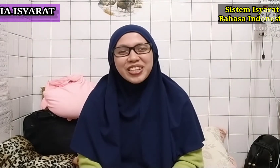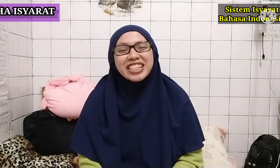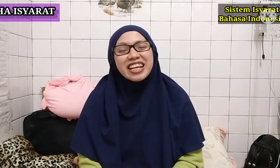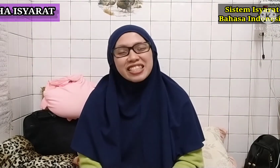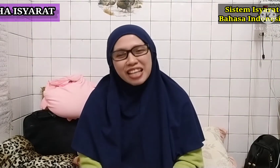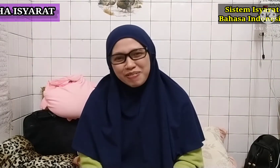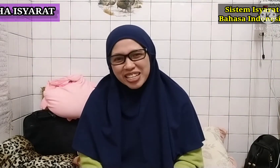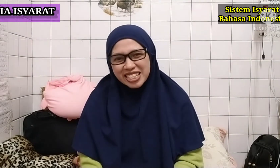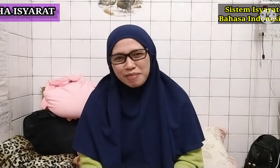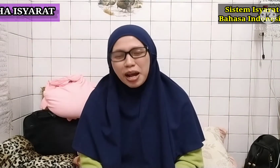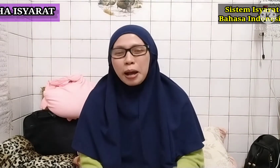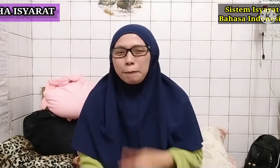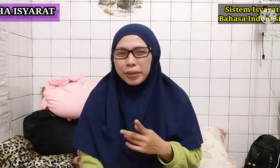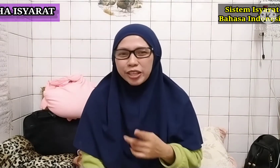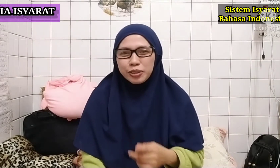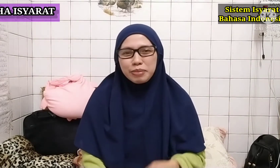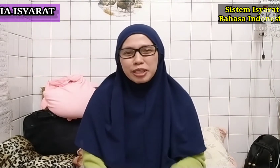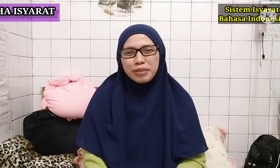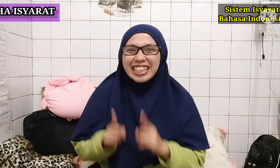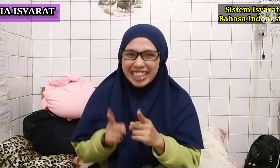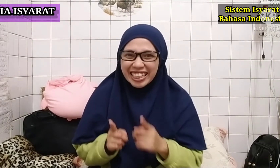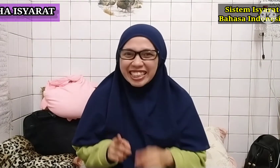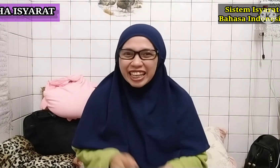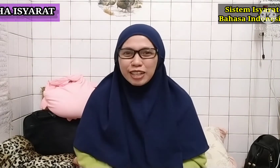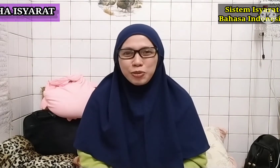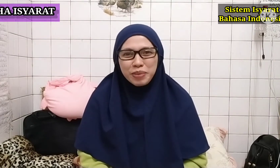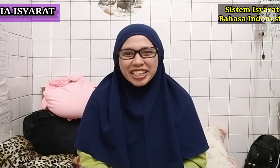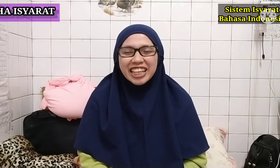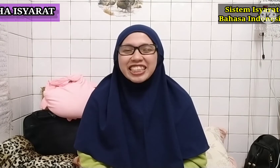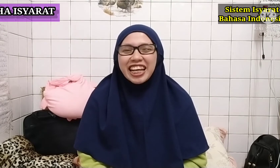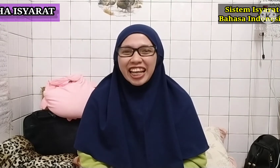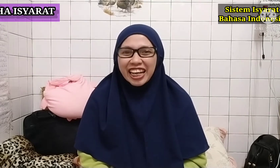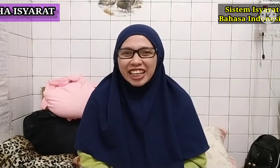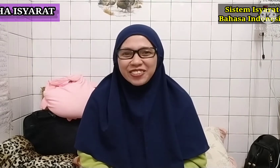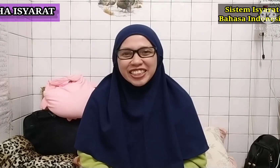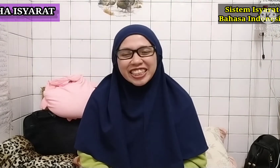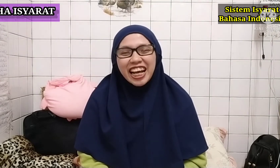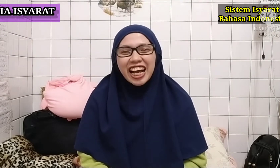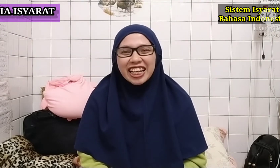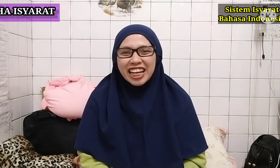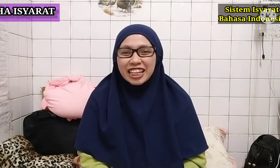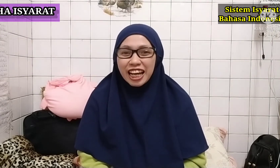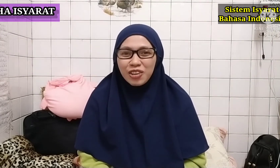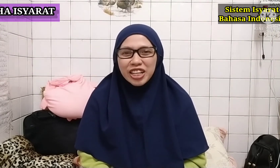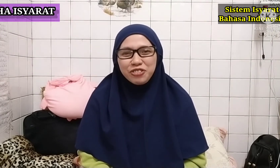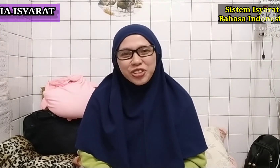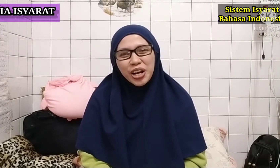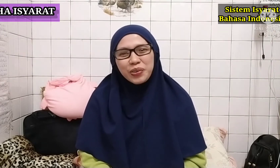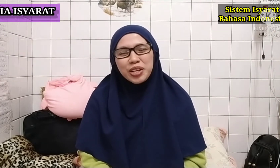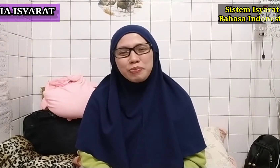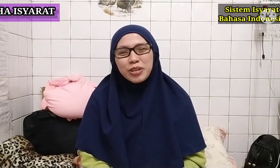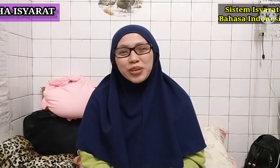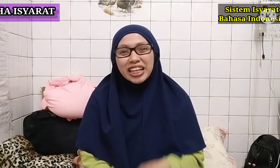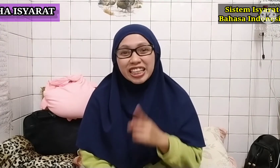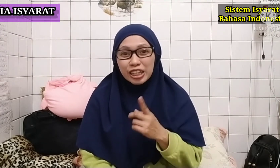Indonesia sama-sama. Begitu teman-teman. Jadi jangan lupa ya nyalakan loncengnya agar kalau ada video aku yang baru kalian langsung